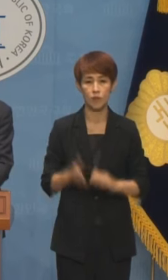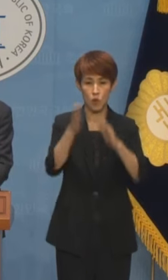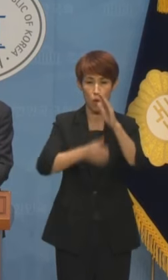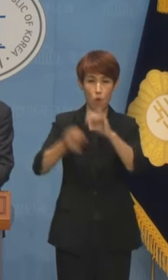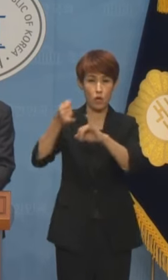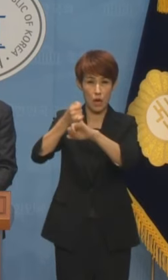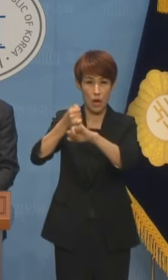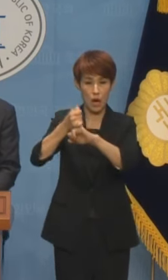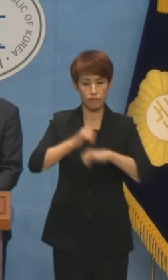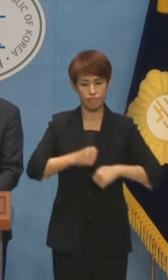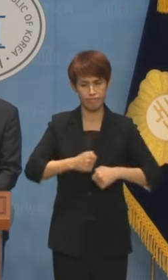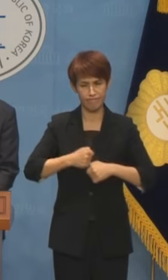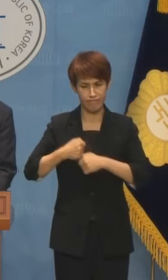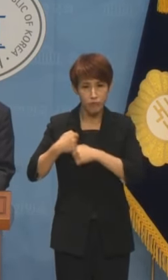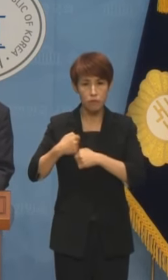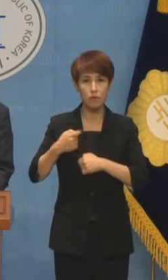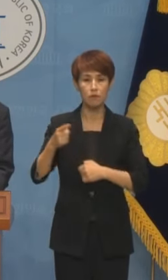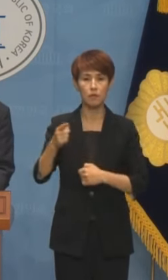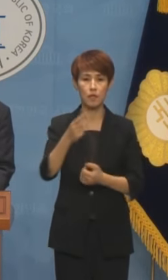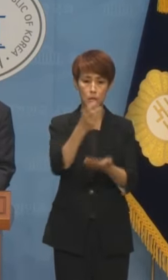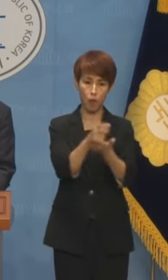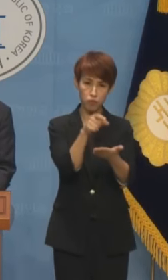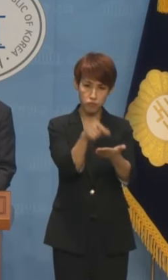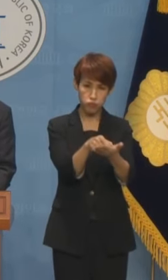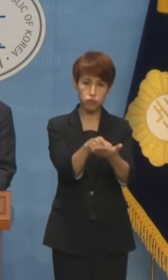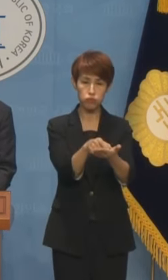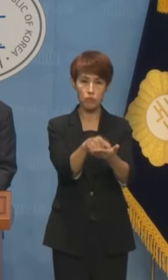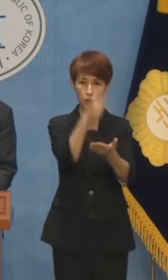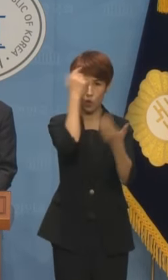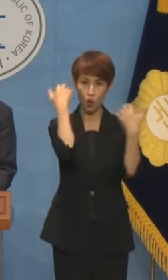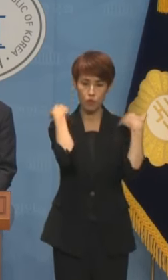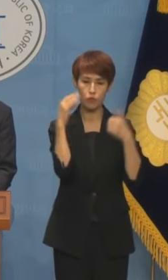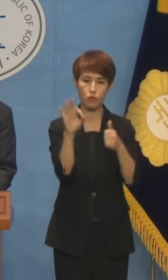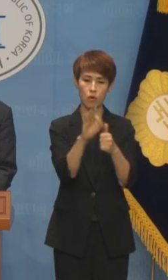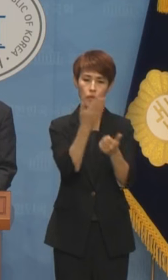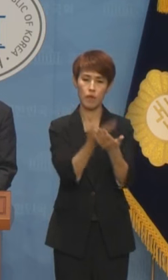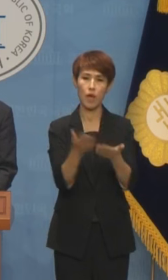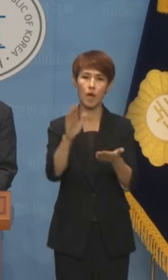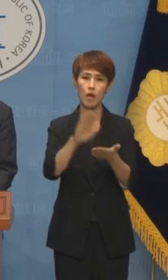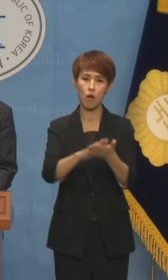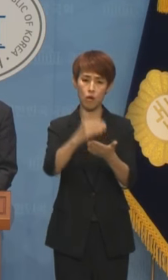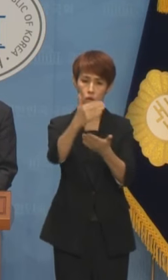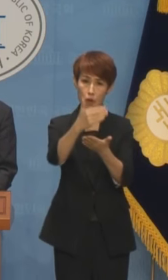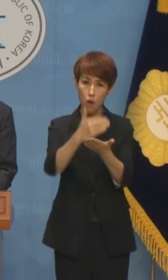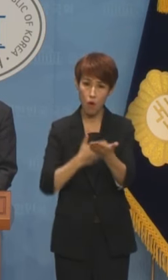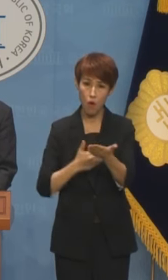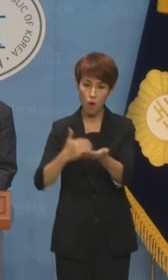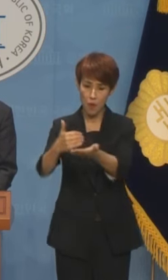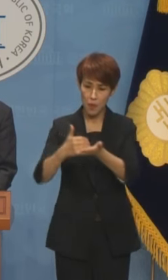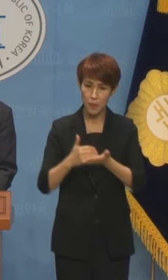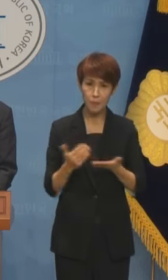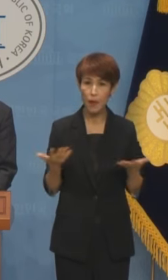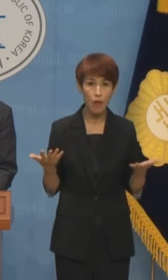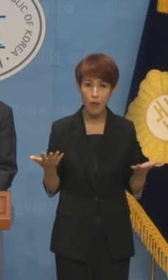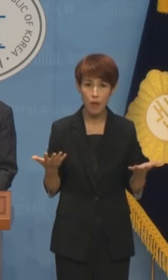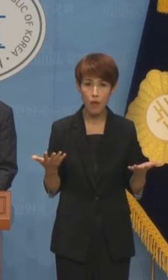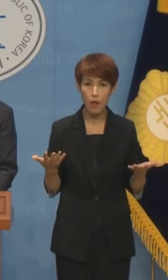공약도 이행하지 않고 법에 규정된 정부 연금 개혁안도 제시하지 않은